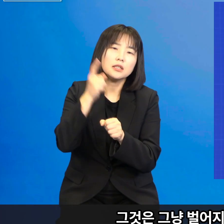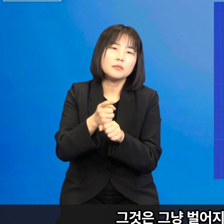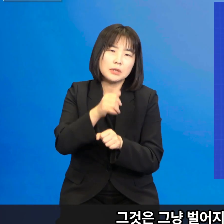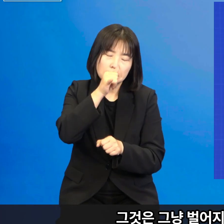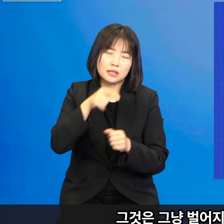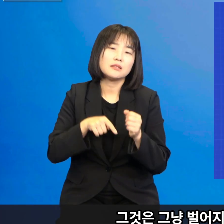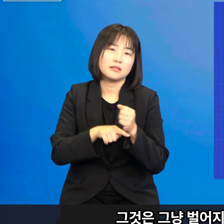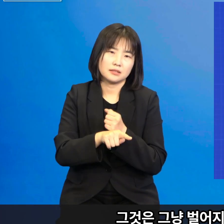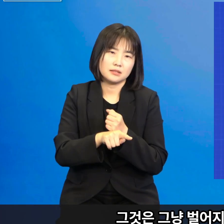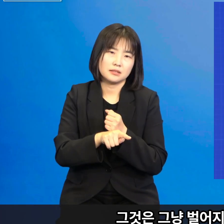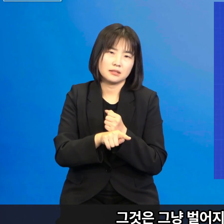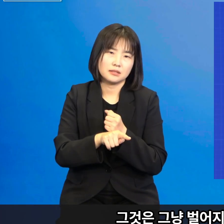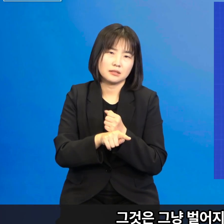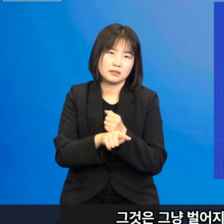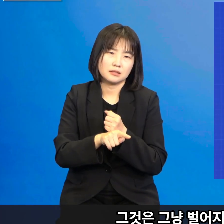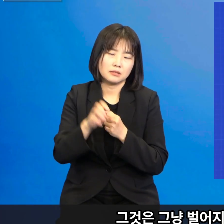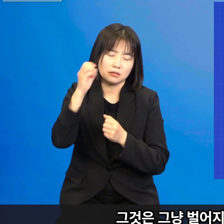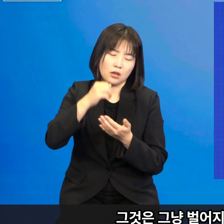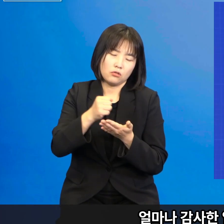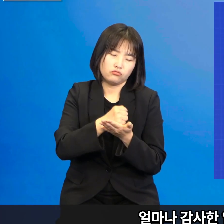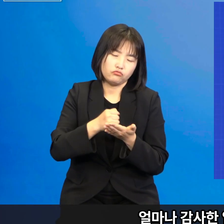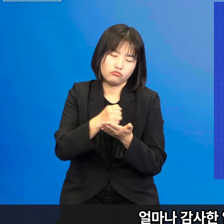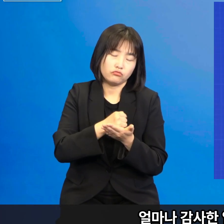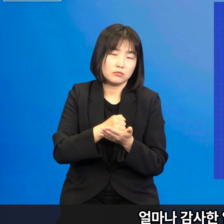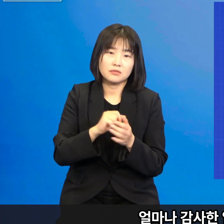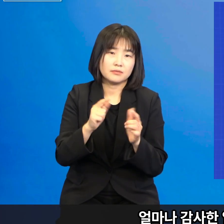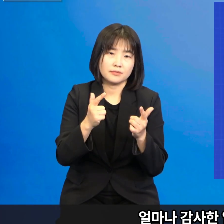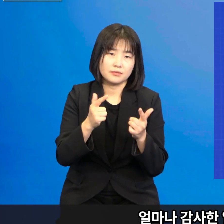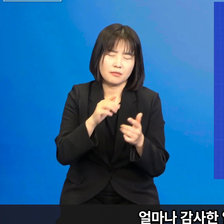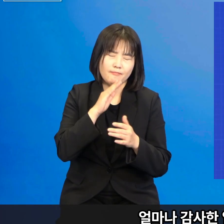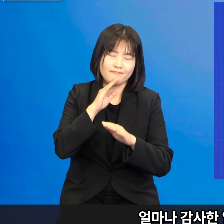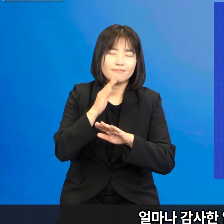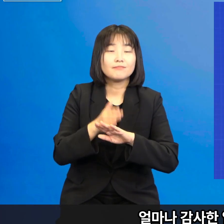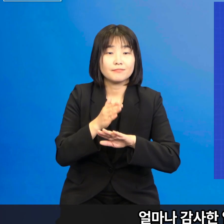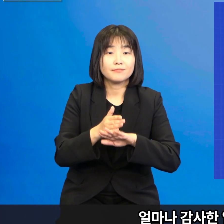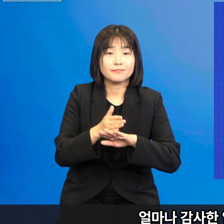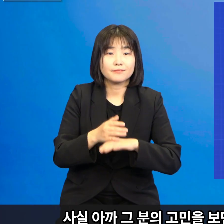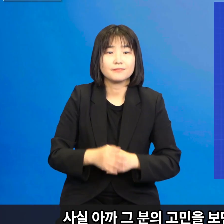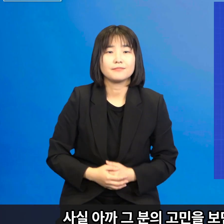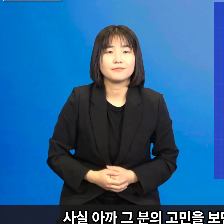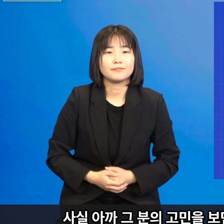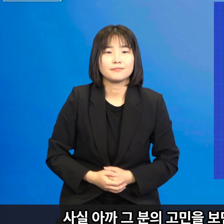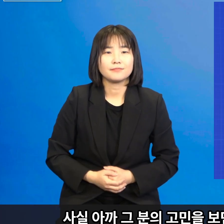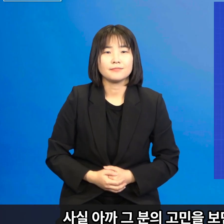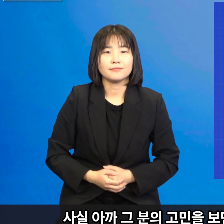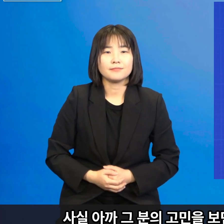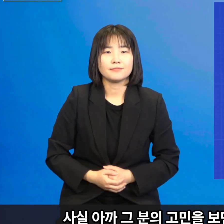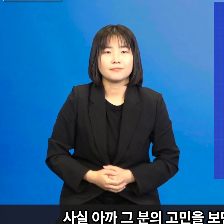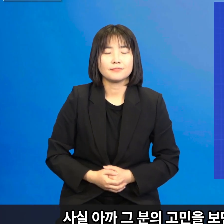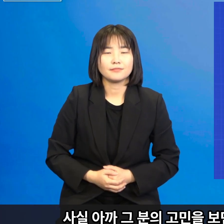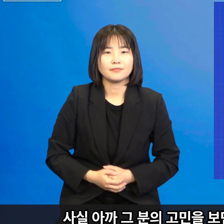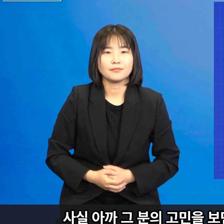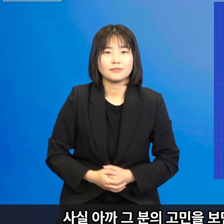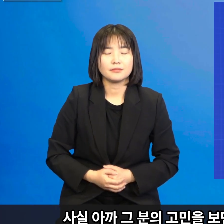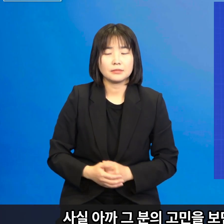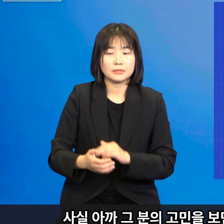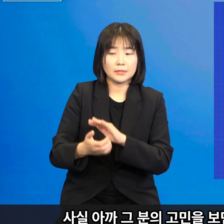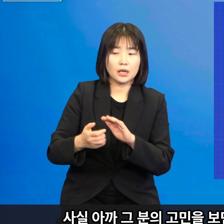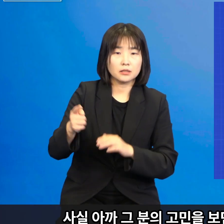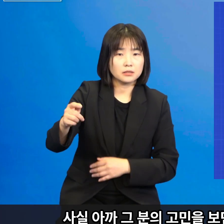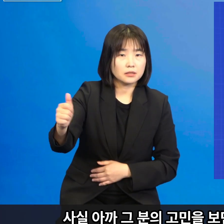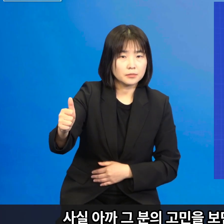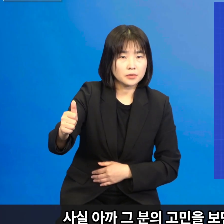뜻입니다. 그것은 그냥 벌어지는 일이 아닌 거예요. 얼마나 감사한 일인지 모릅니다. 사실 아까 그분의 고민을